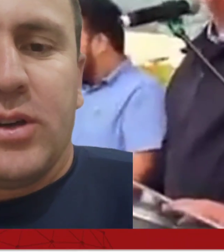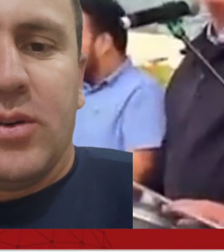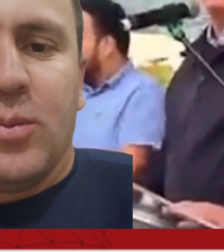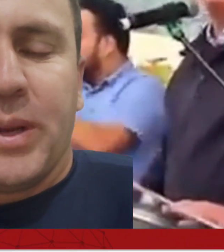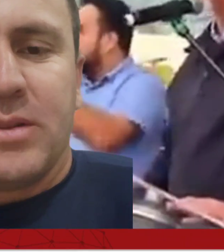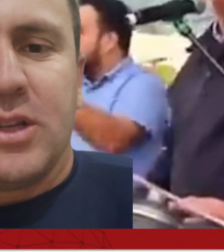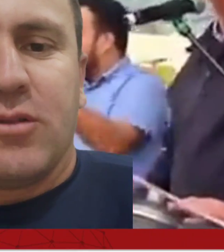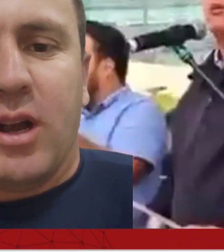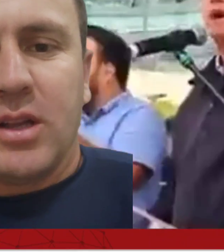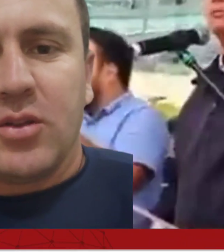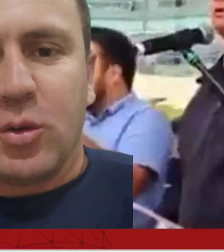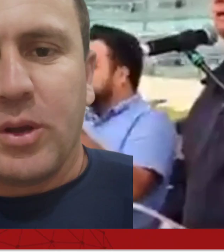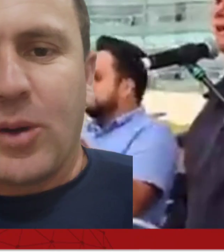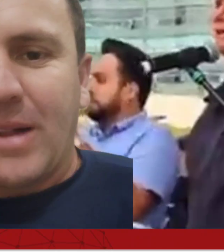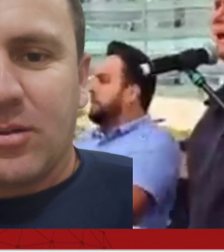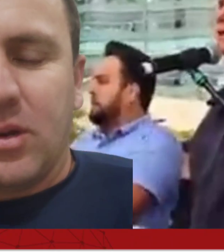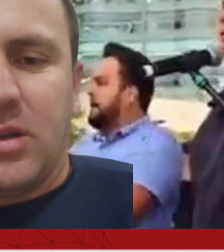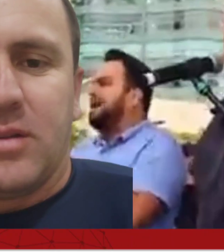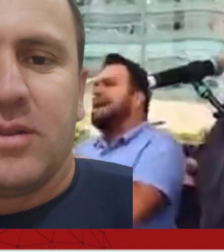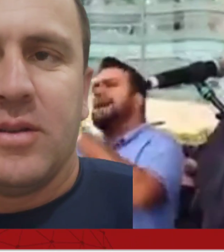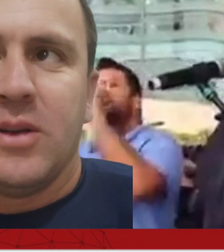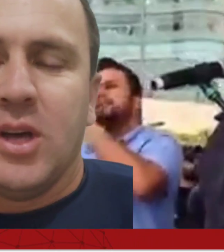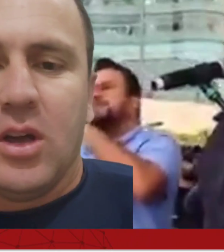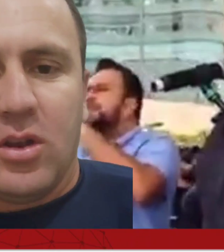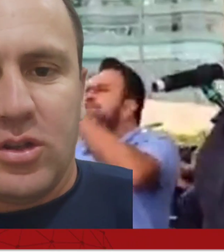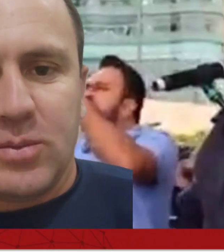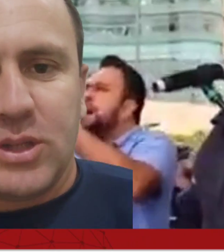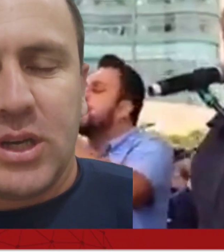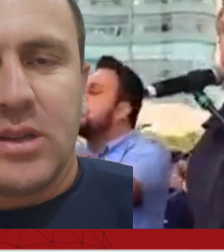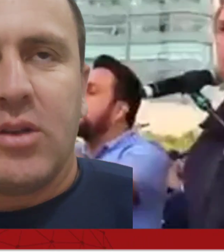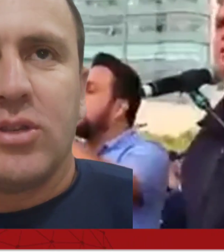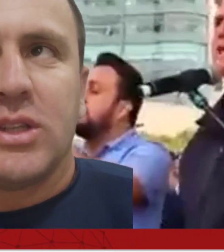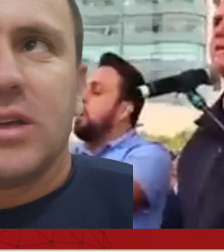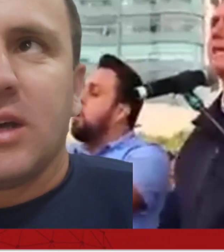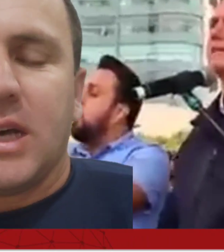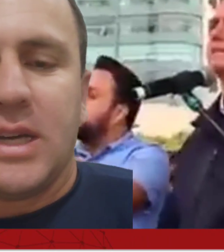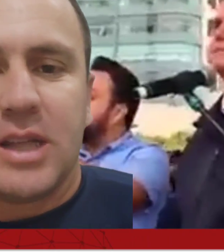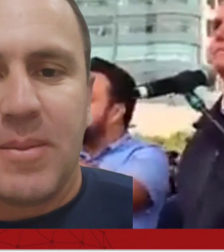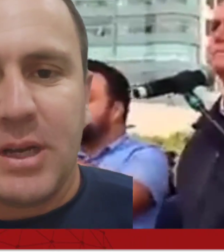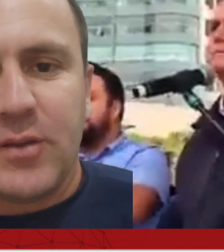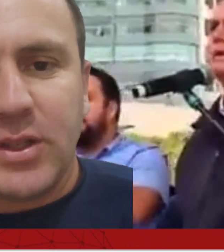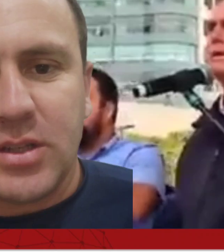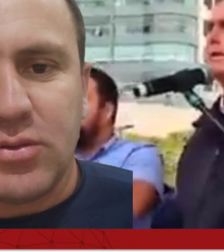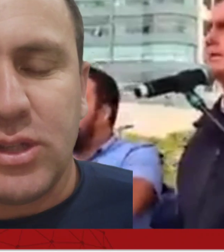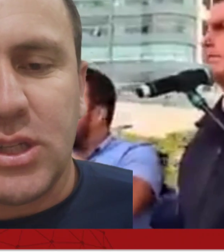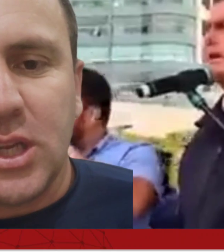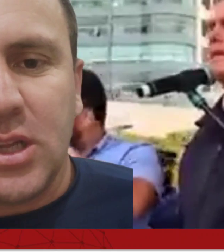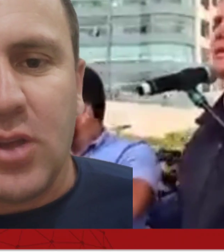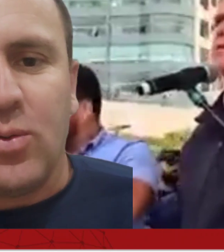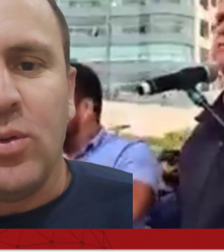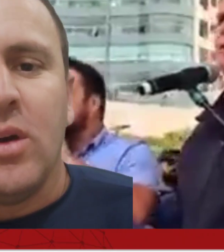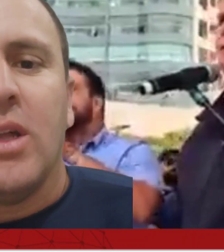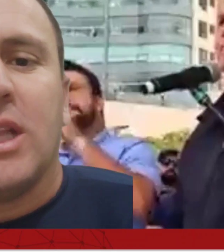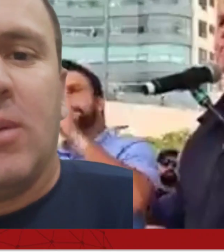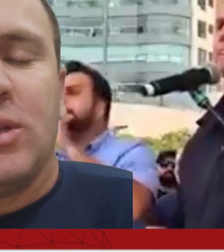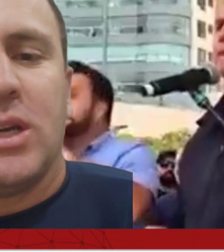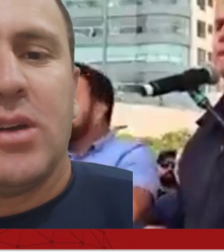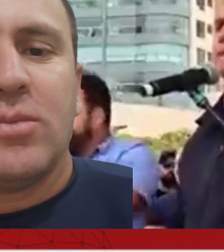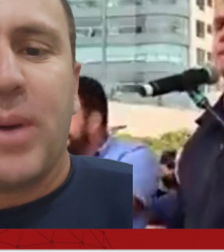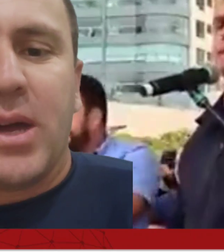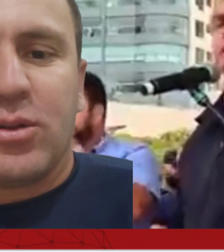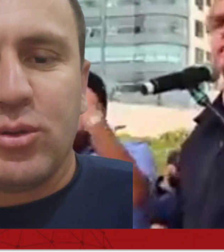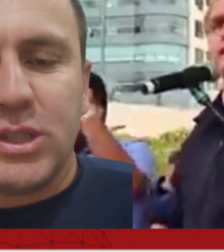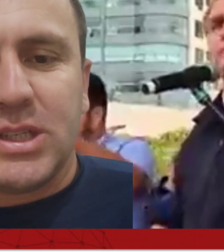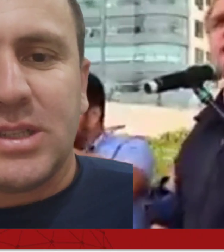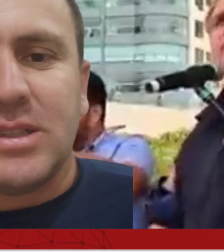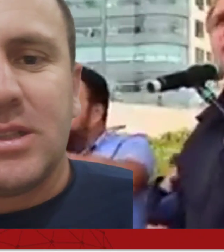Pessoal, veja o presidente falando aí sobre quatro linhas. Nós estamos chegando aí no dia da manifestação do dia 31, estamos